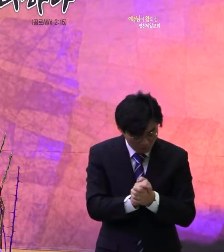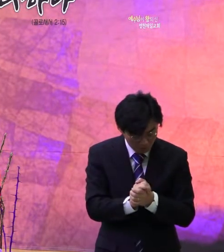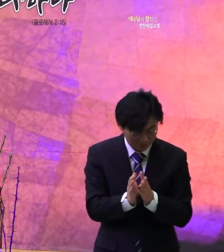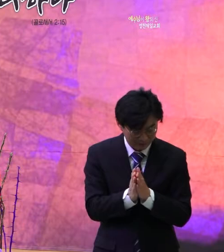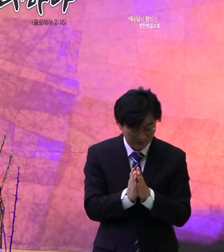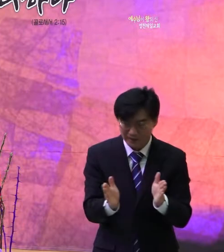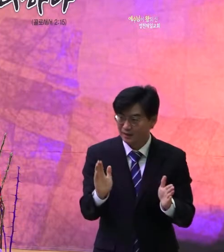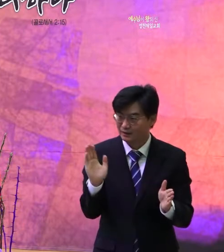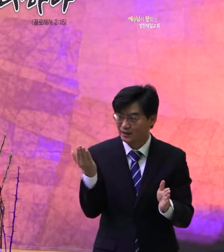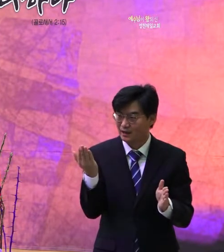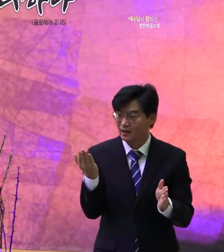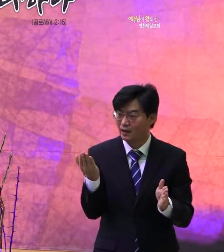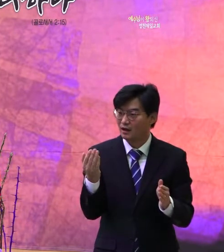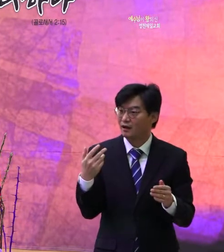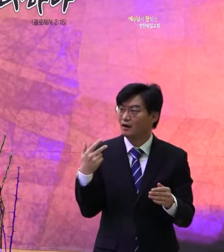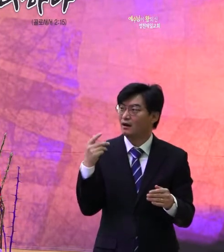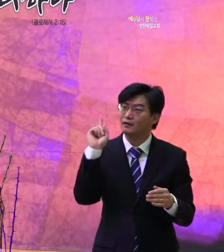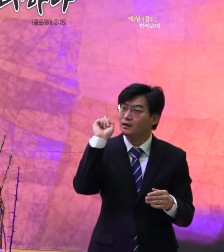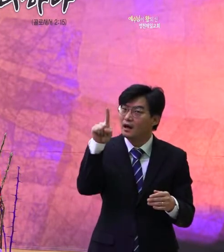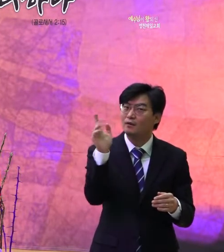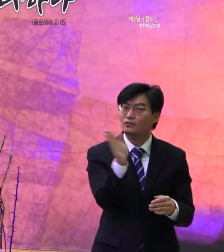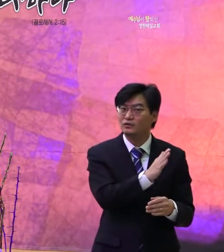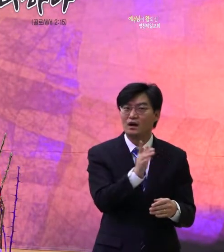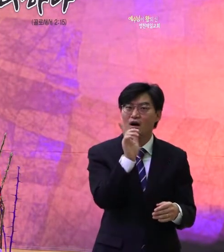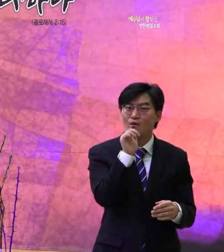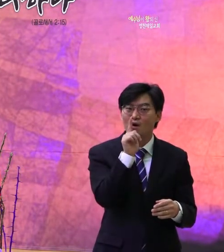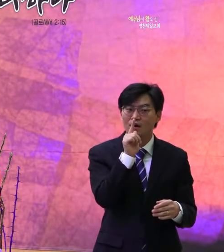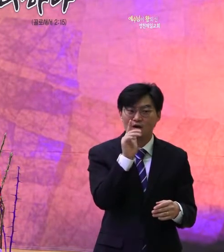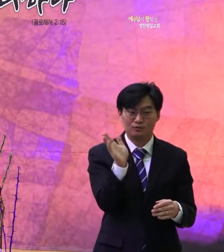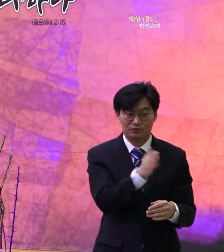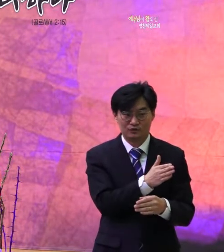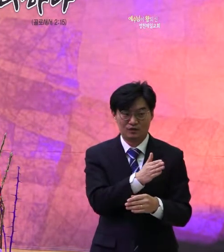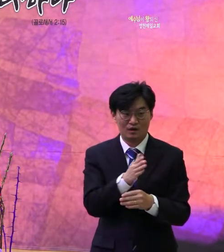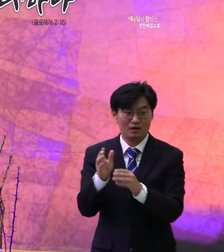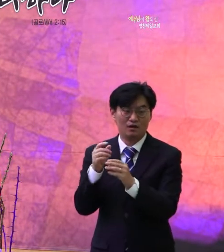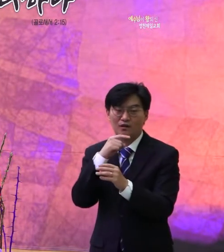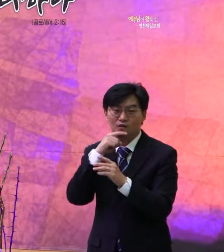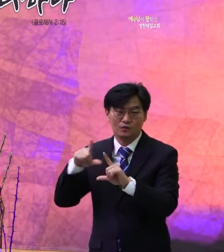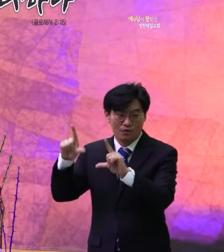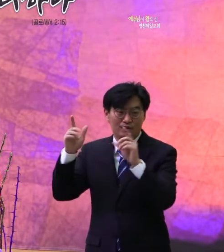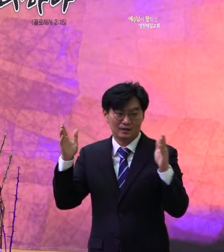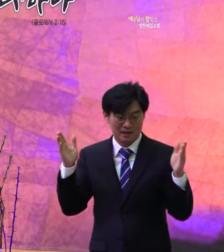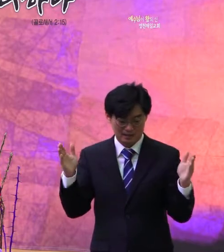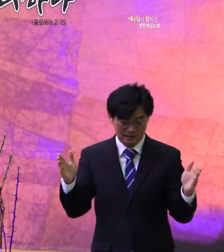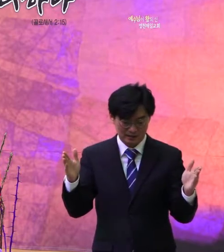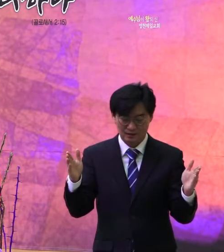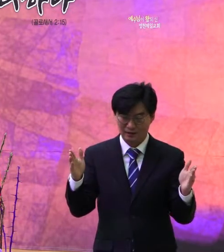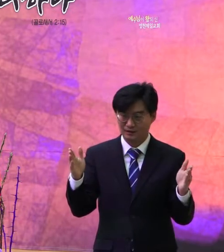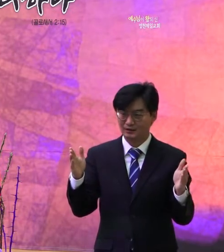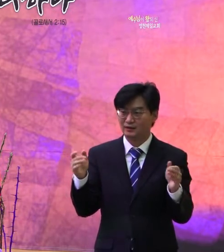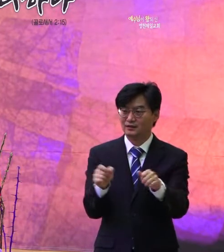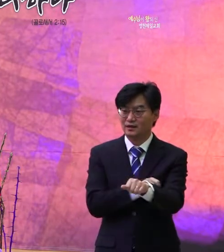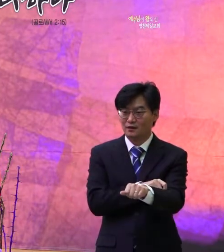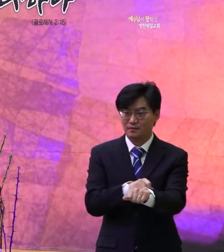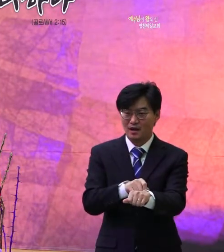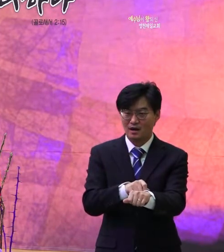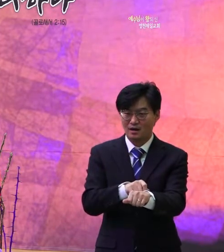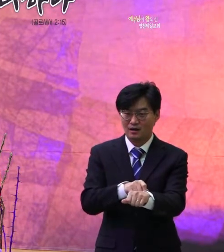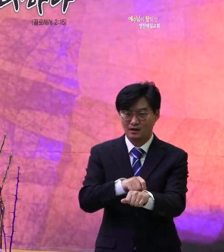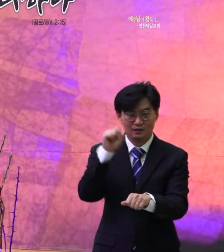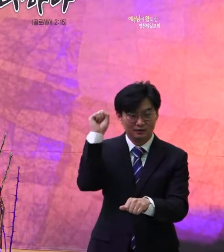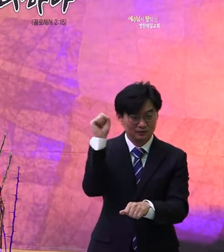영천제일교회 가족이라면 이 주간 순서대로 나오신다고 하면 한 번, 두 번은 꼭 나오시게 될 겁니다. 여러분 한